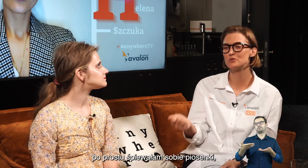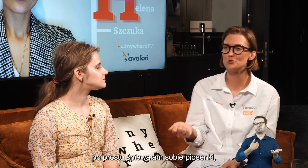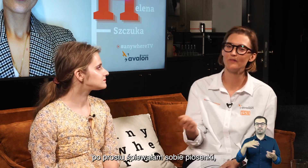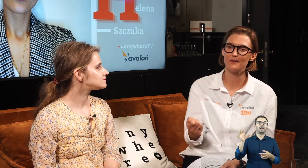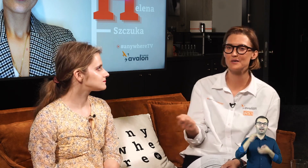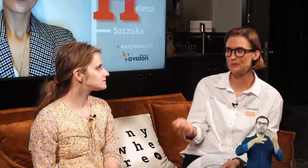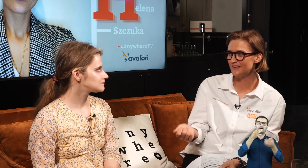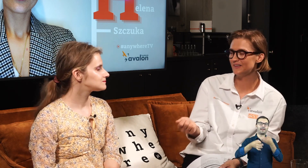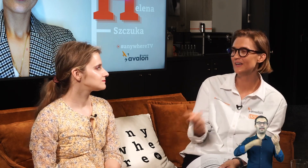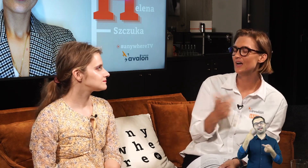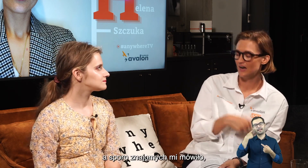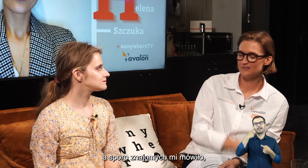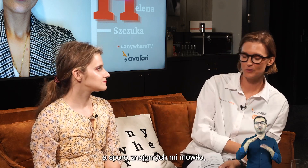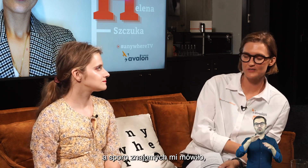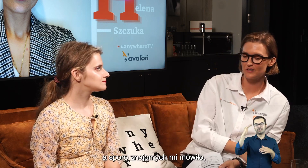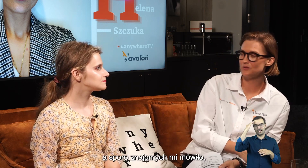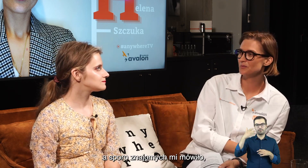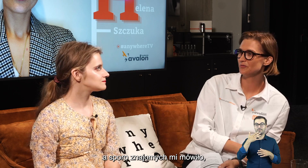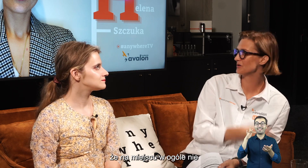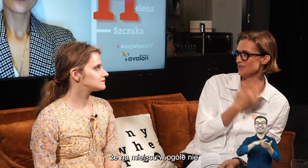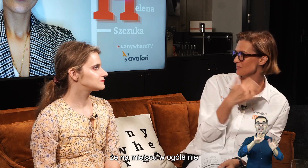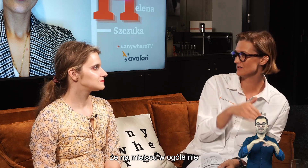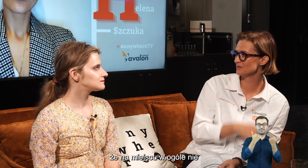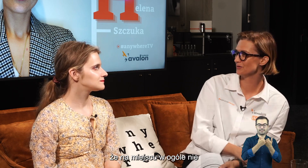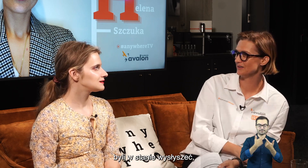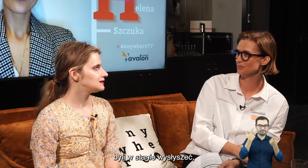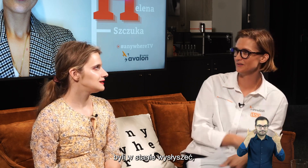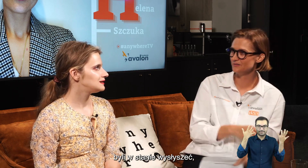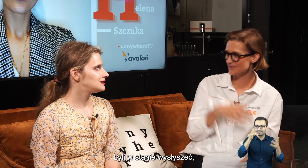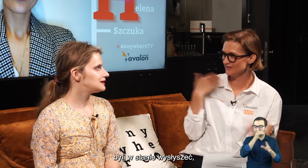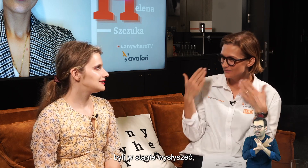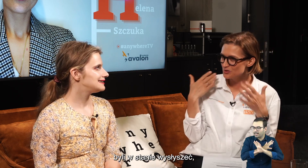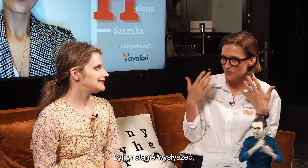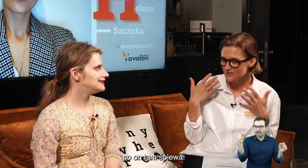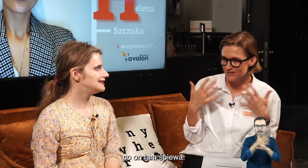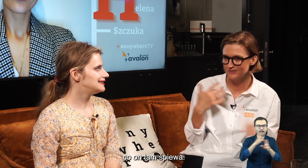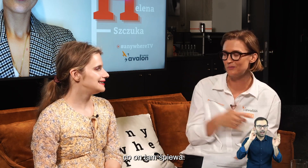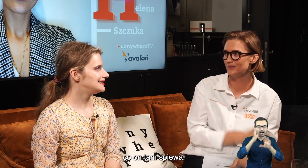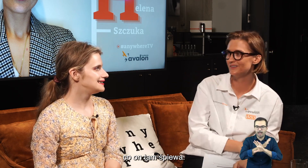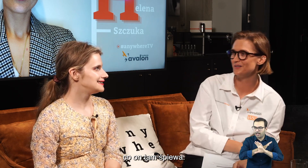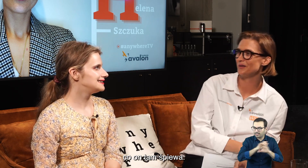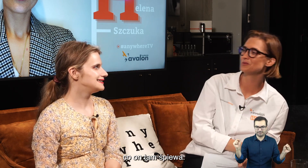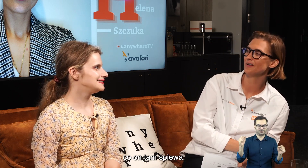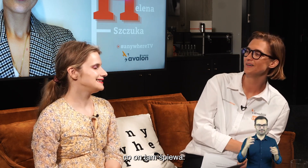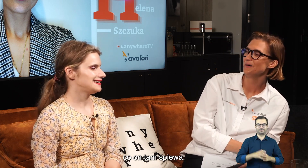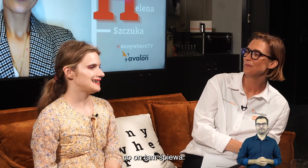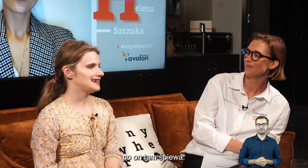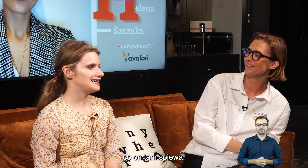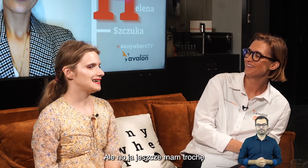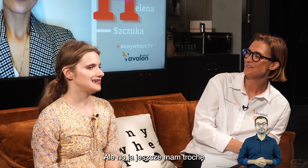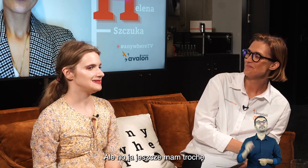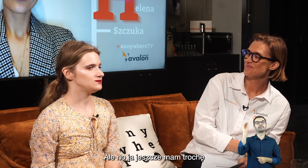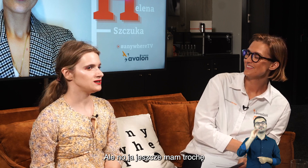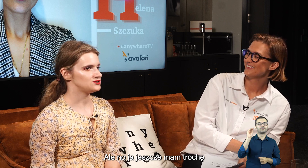po prostu śpiewałam sobie piosenki, a sporo znajomych mi mówiło, że na miejscu w ogóle nie byli w stanie wysłyszeć, co on tam śpiewa. Nie, tak,